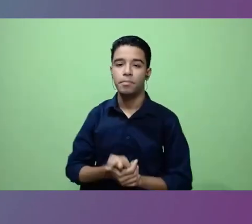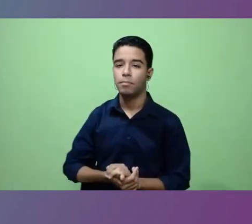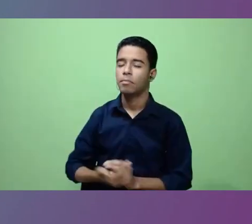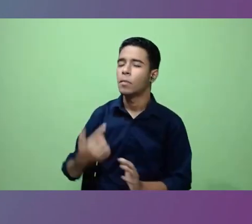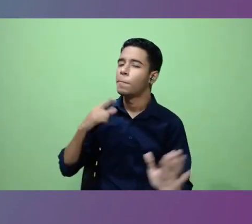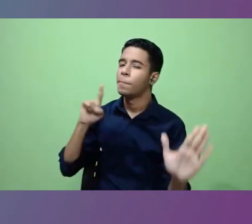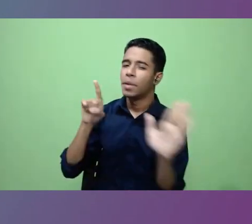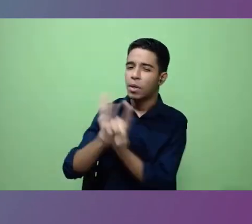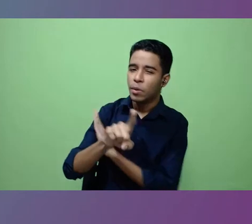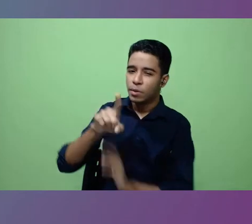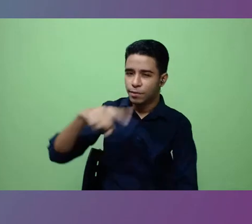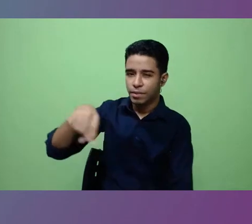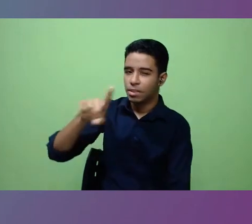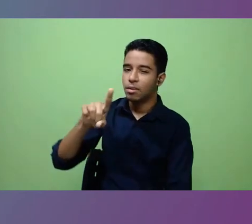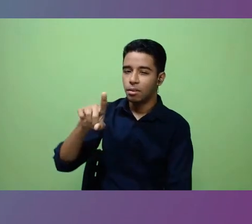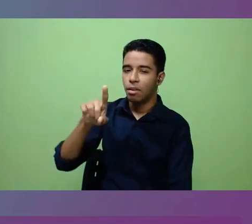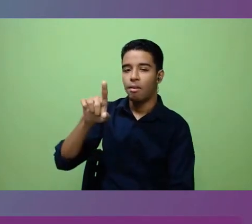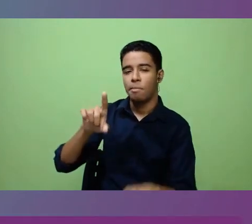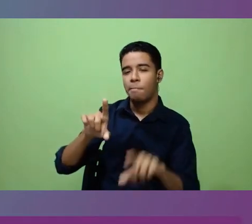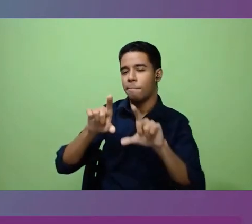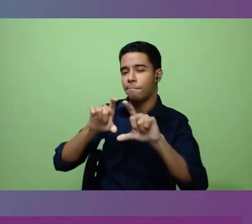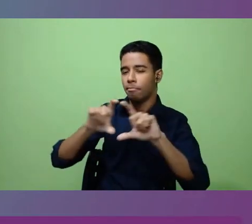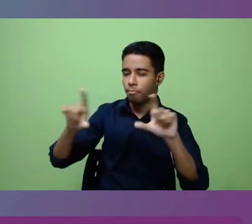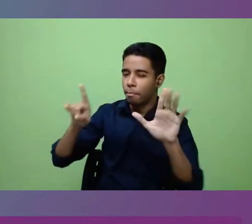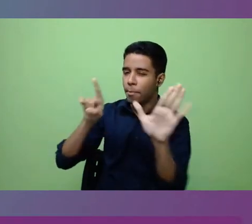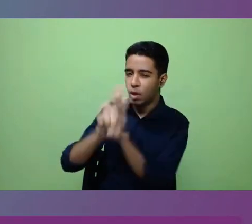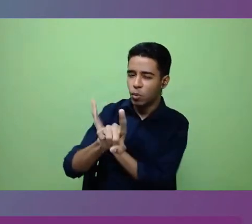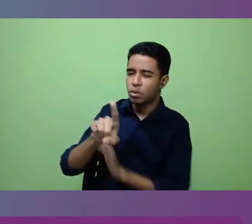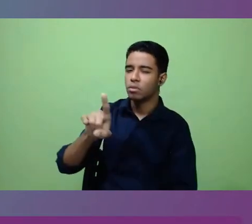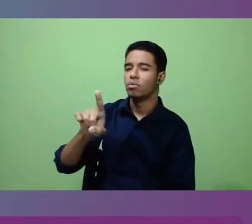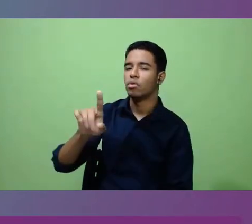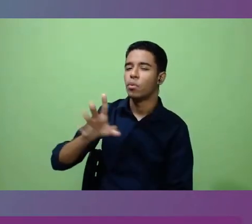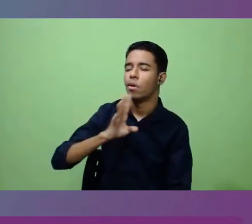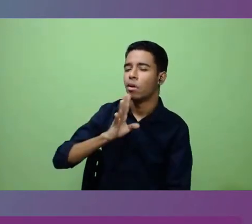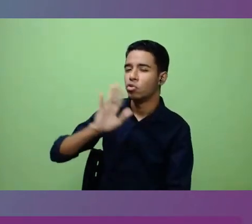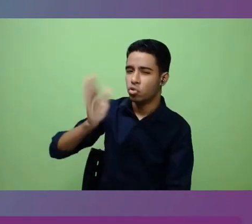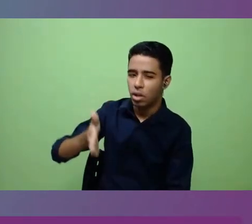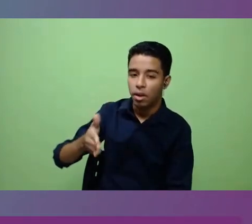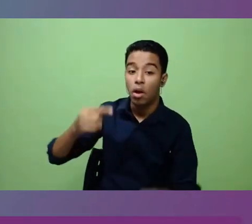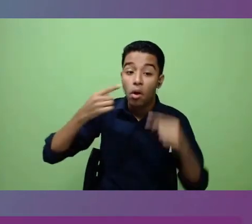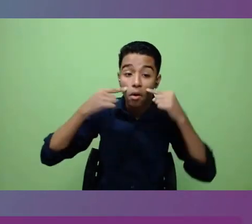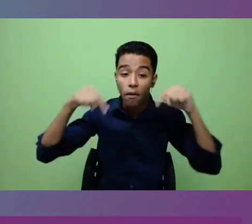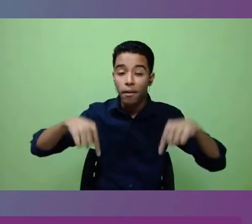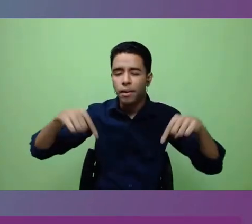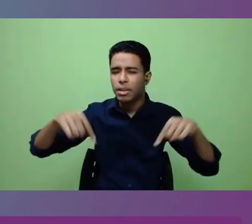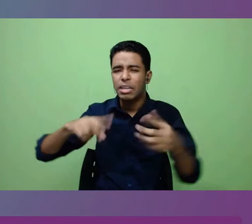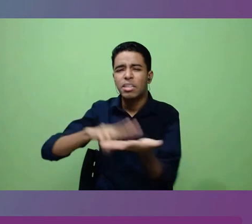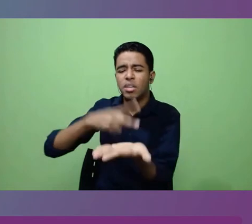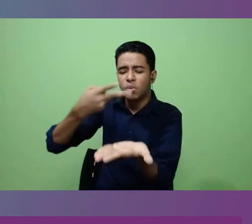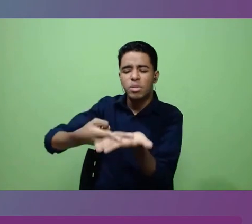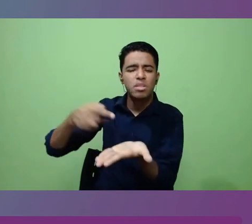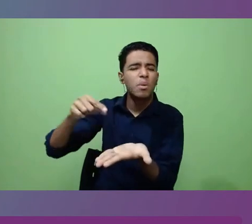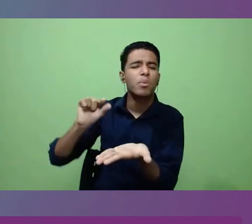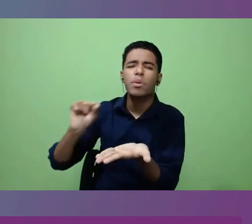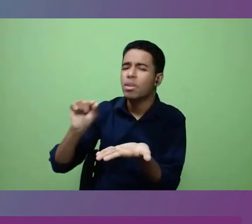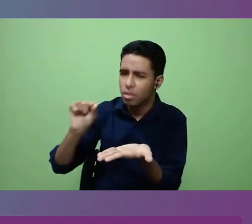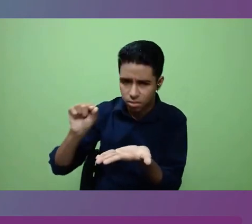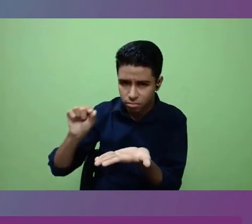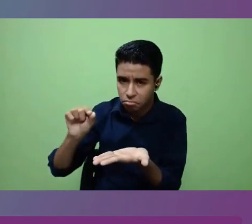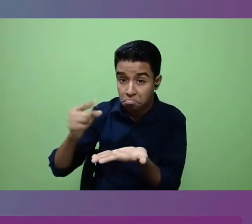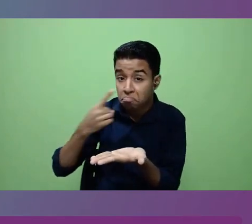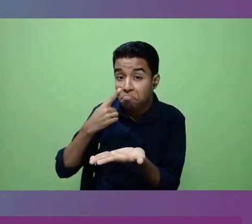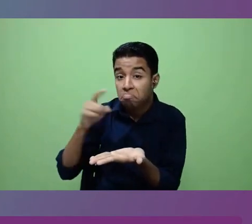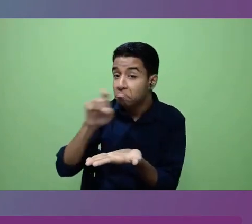e conhecida pergunta: o que é tradução? O que você entende